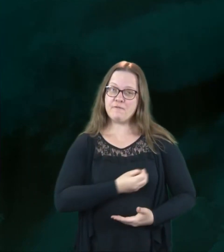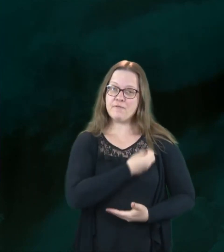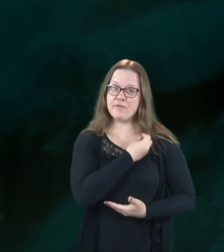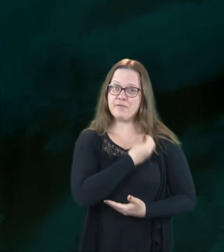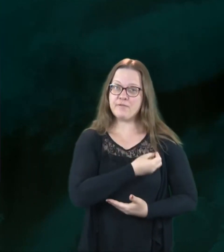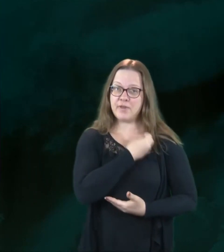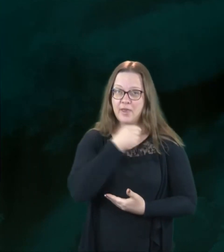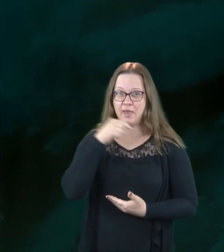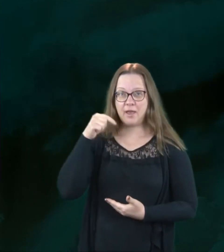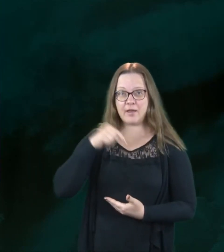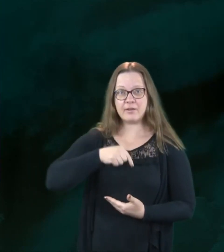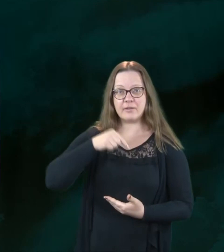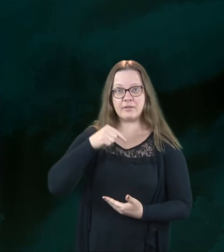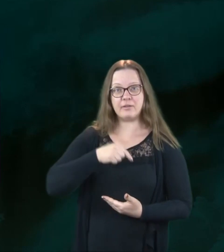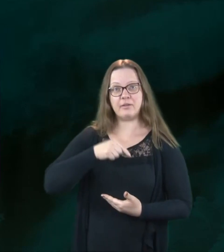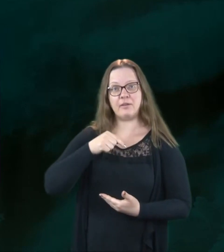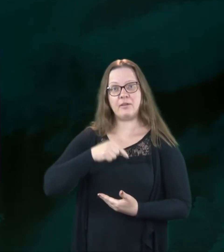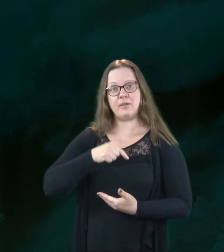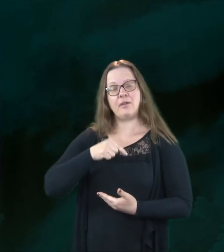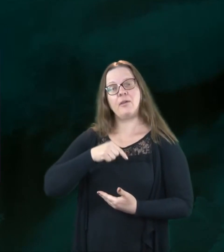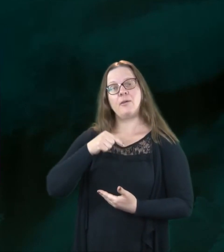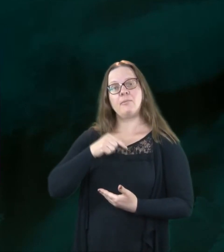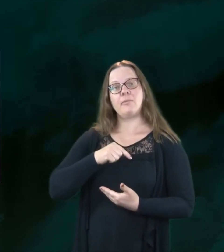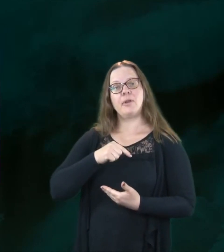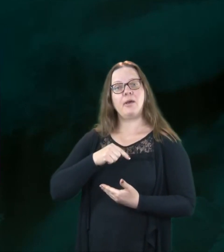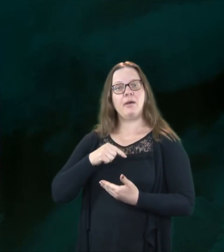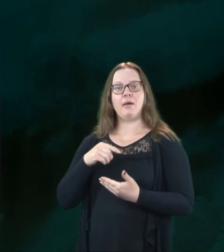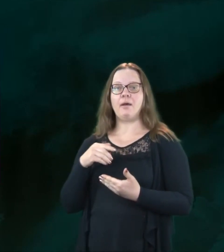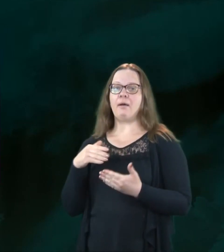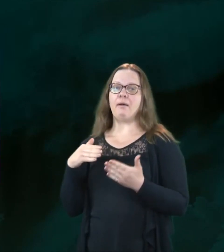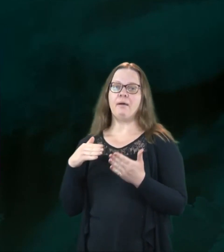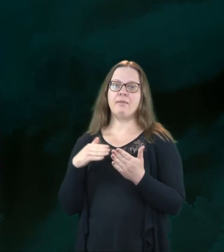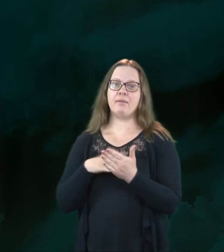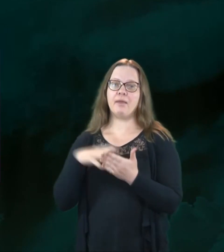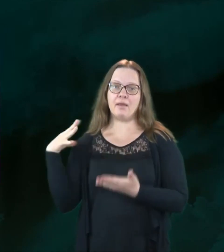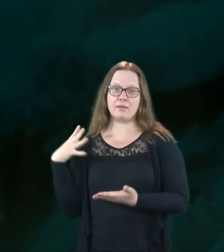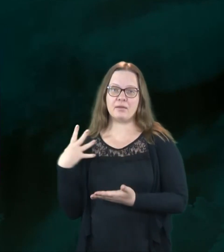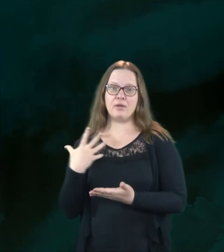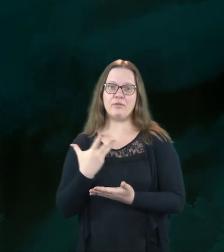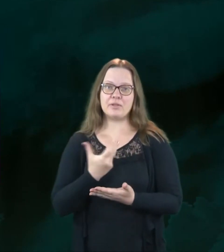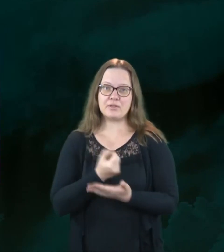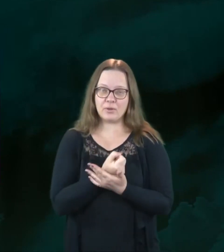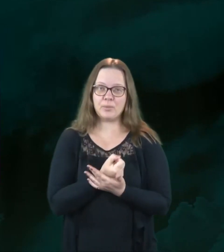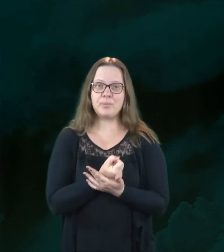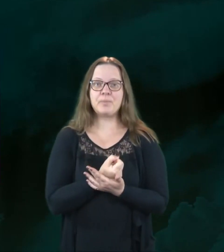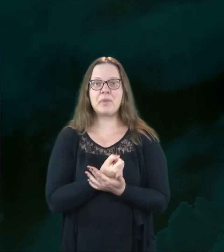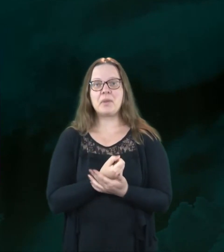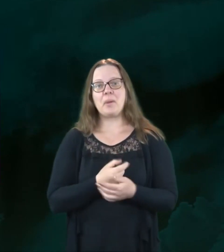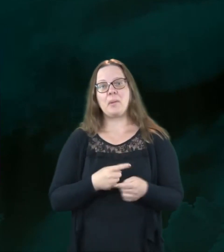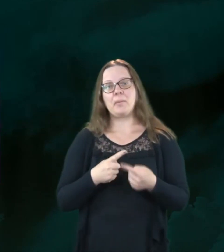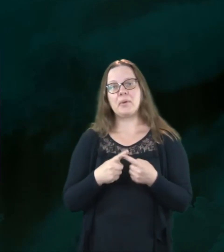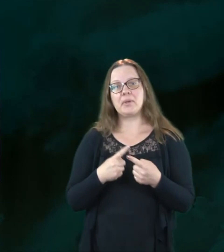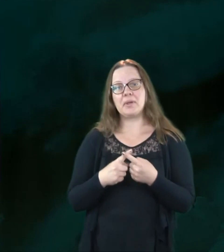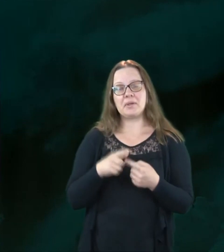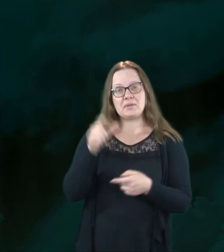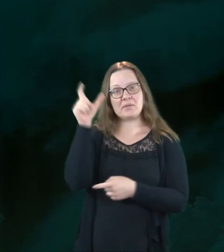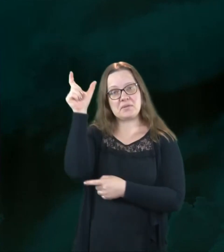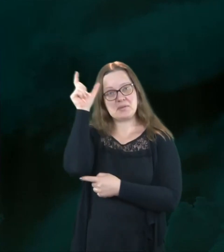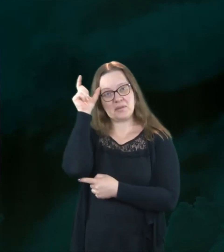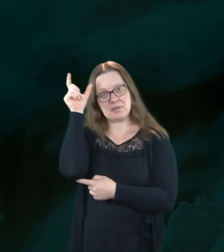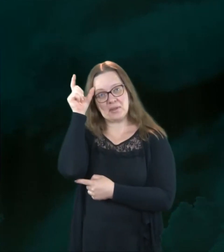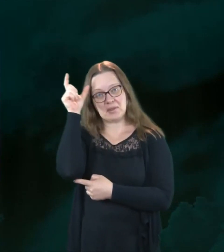o adversário de Deus, e ele levou consigo na rebelião terça parte dos anjos, e